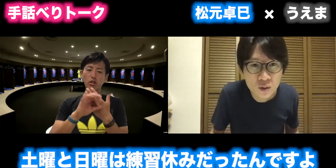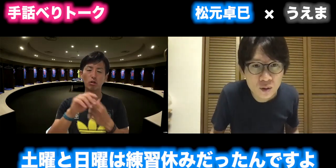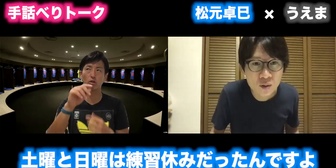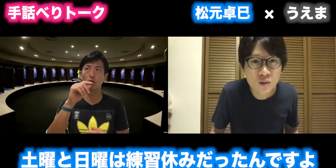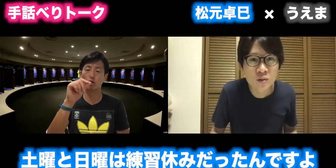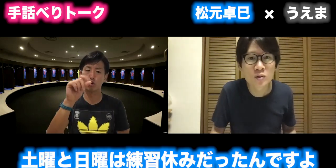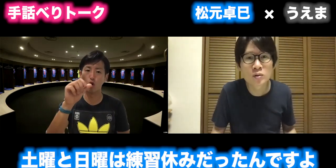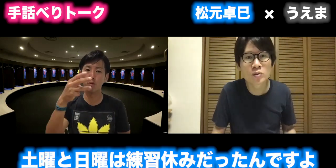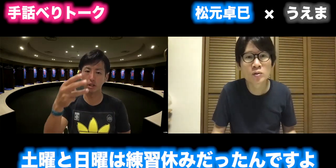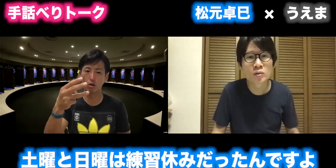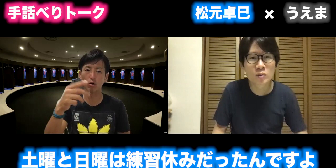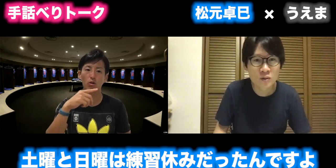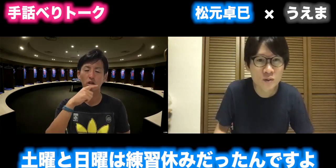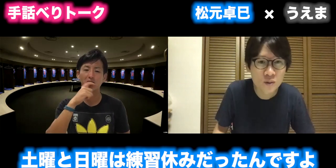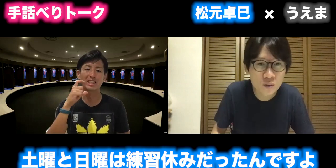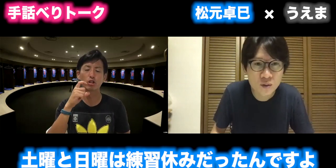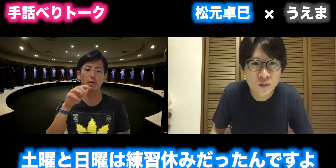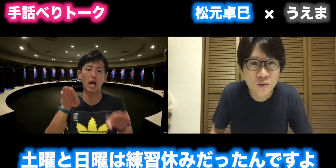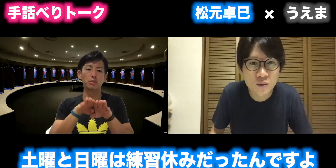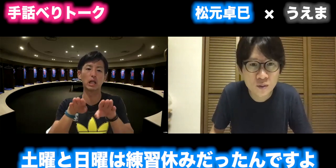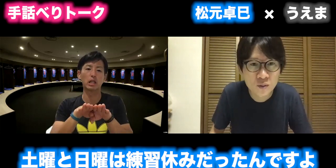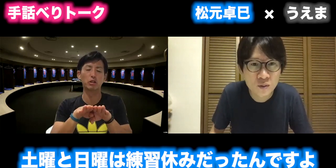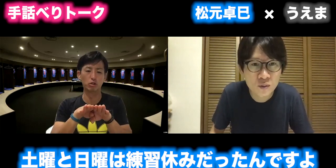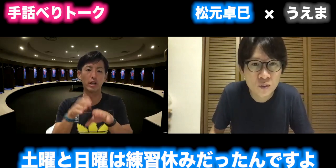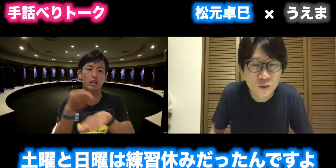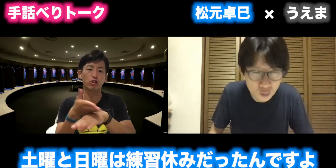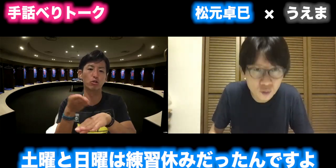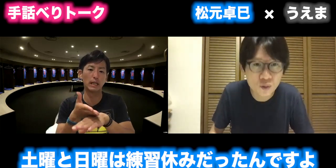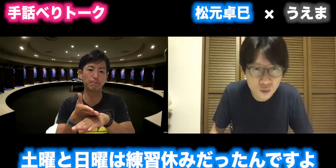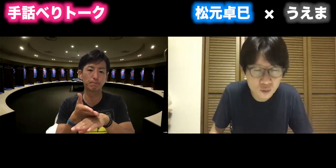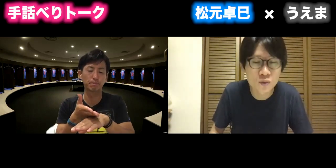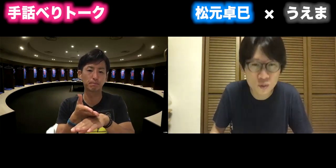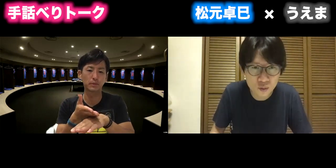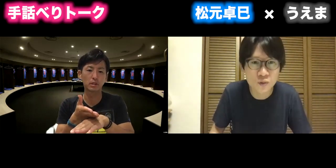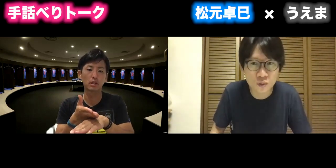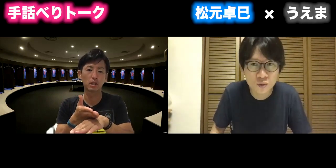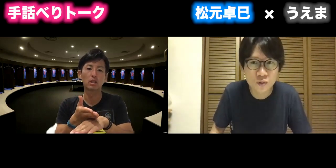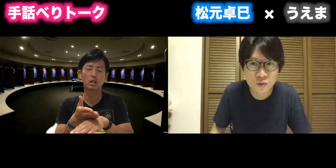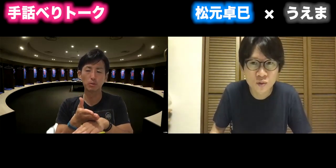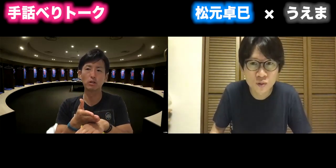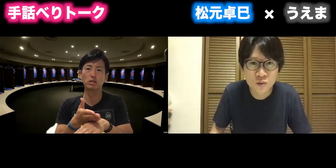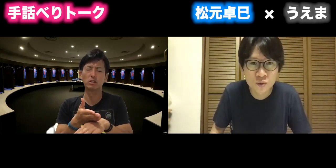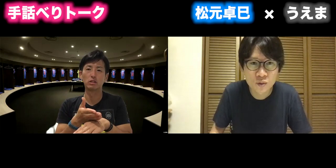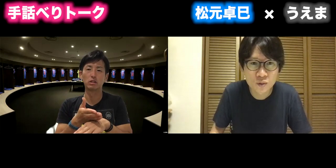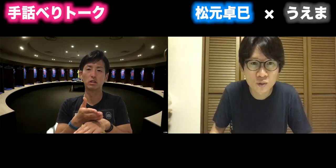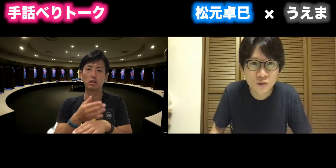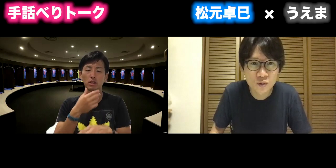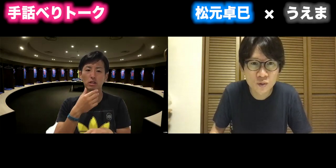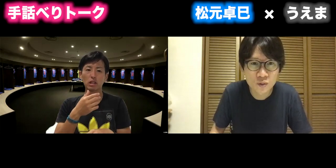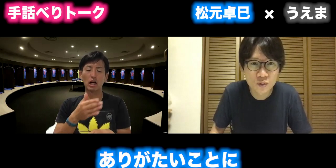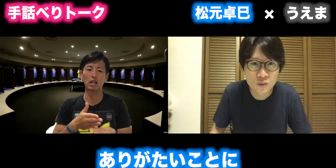一応土曜日と日曜日で休みだったんですよ練習はんもう